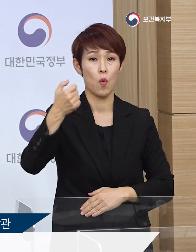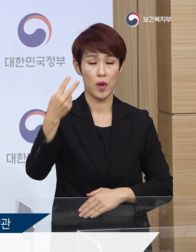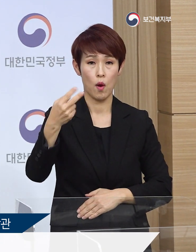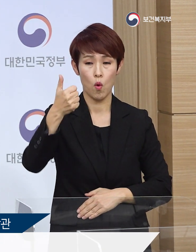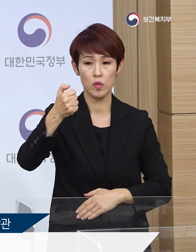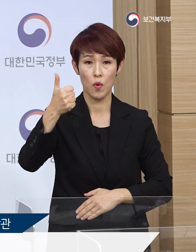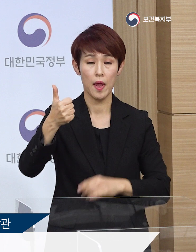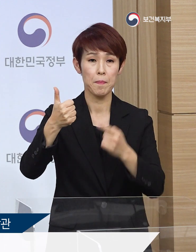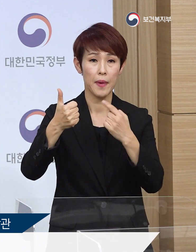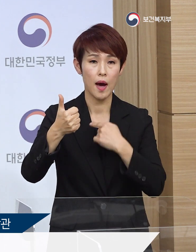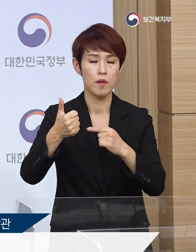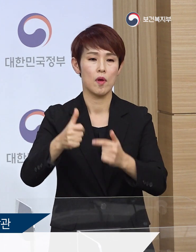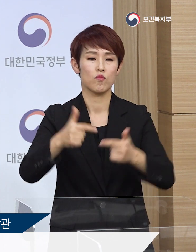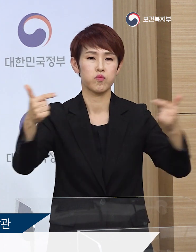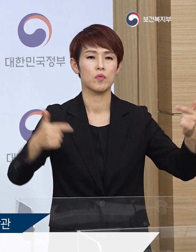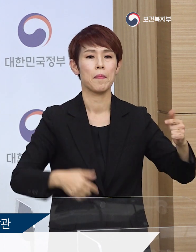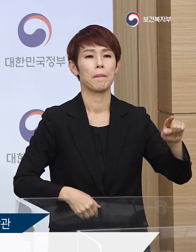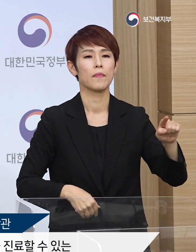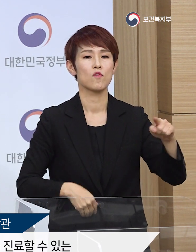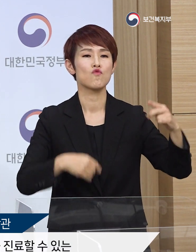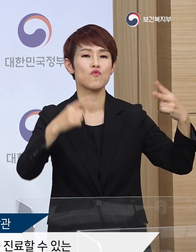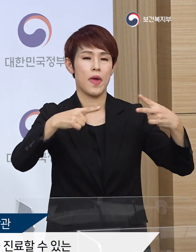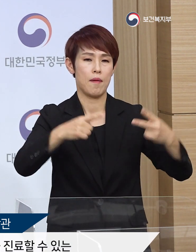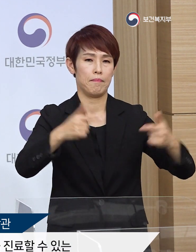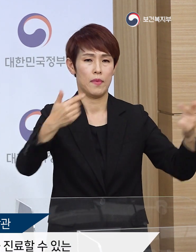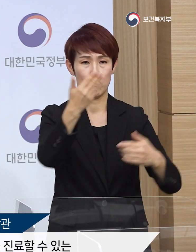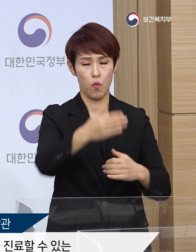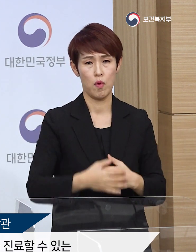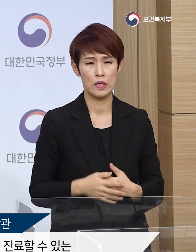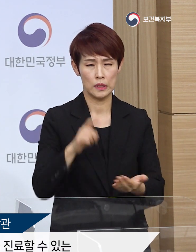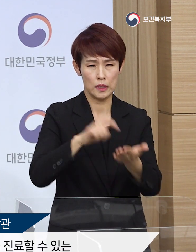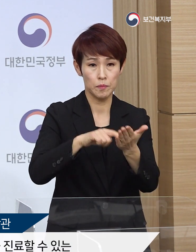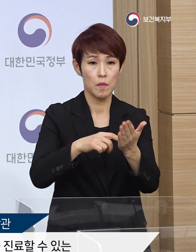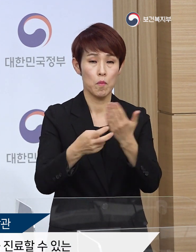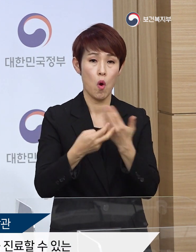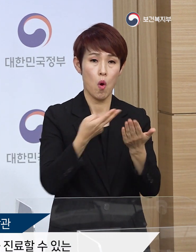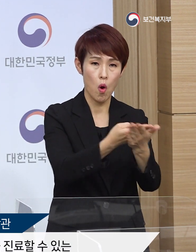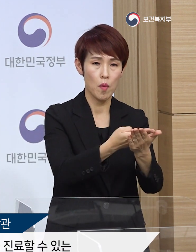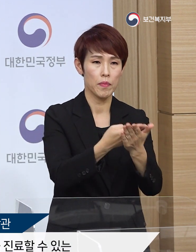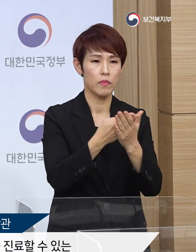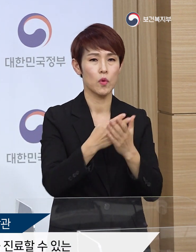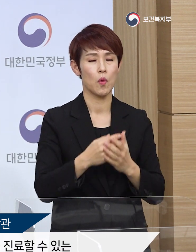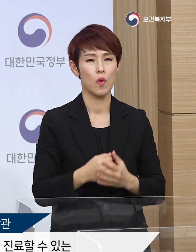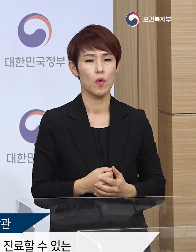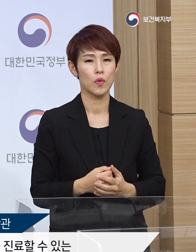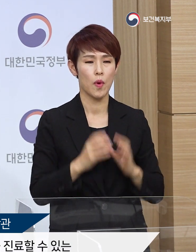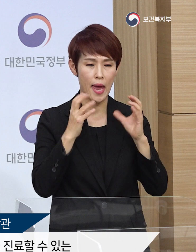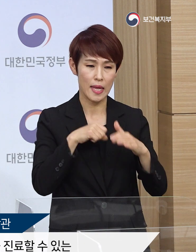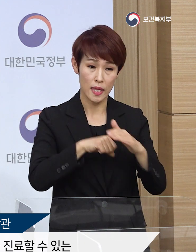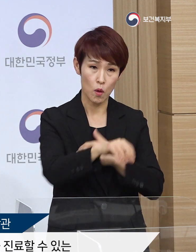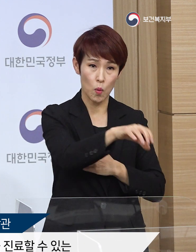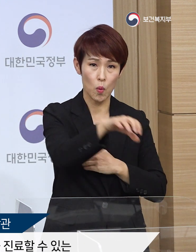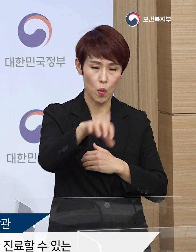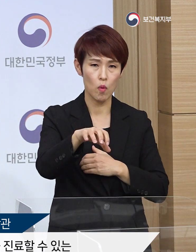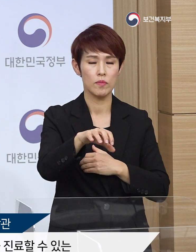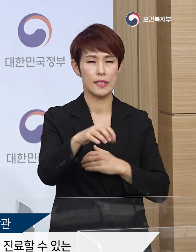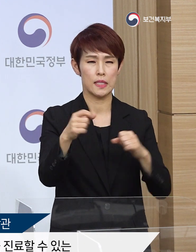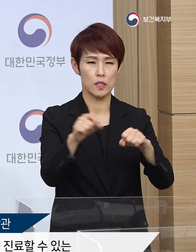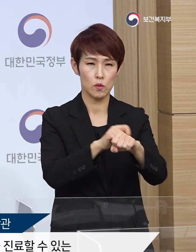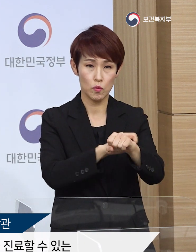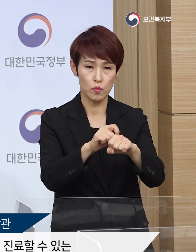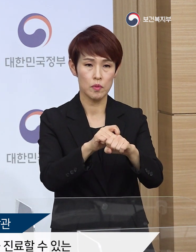112개까지 2배 이상 확대하겠습니다. 이외에도 응급의료기관과 분만, 투석 등 특수질환을 진료할 수